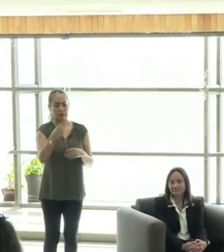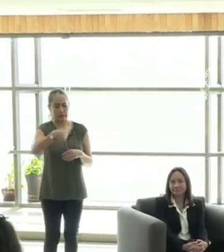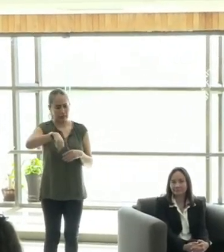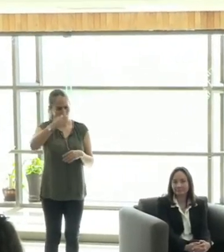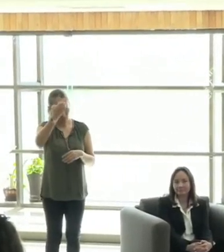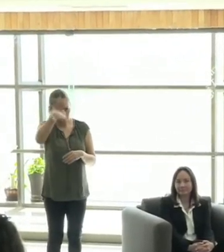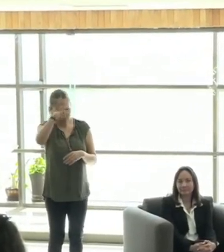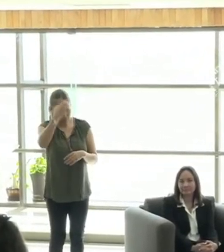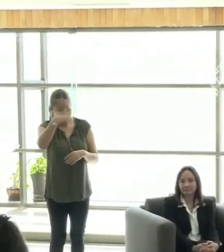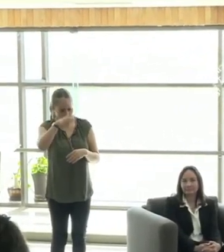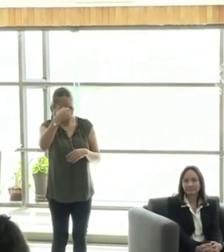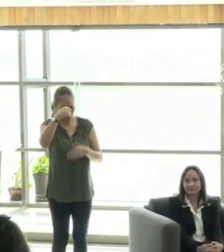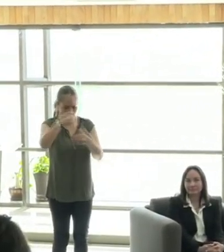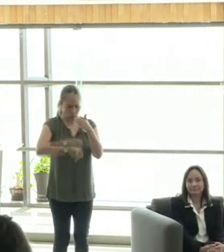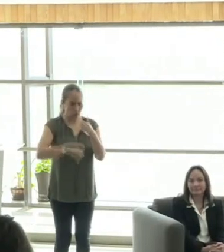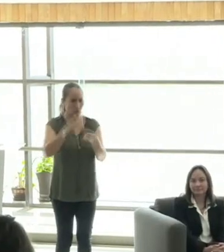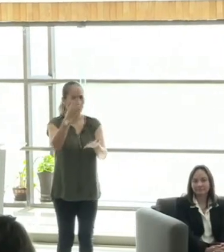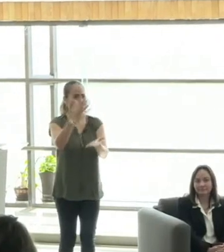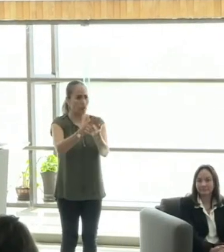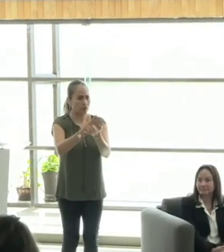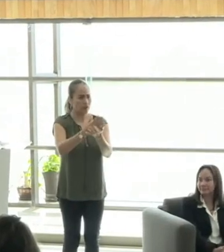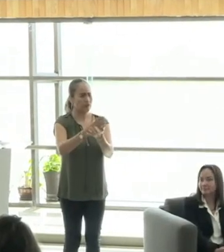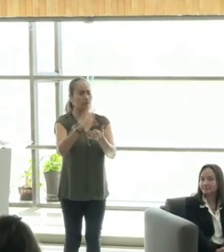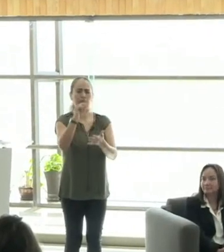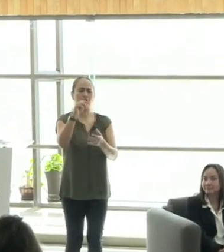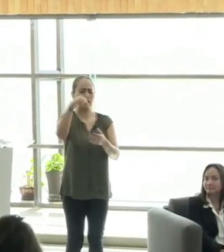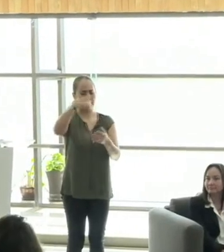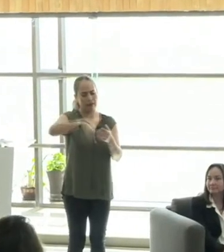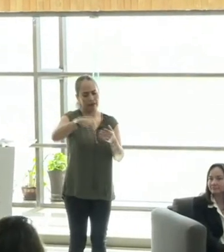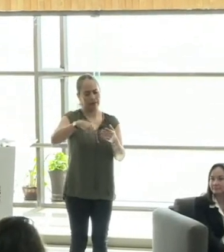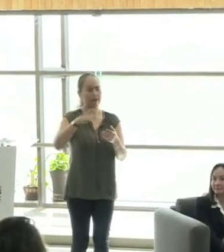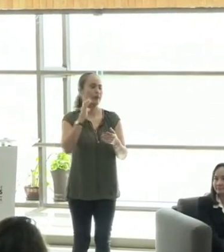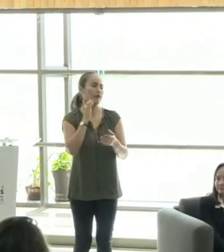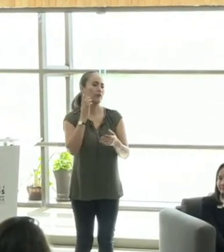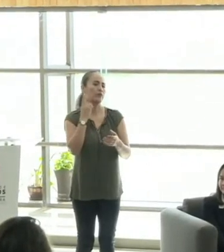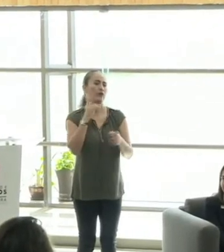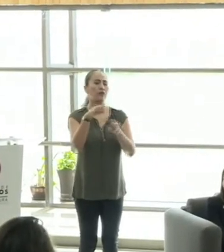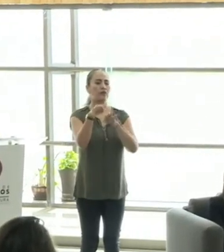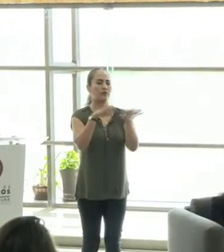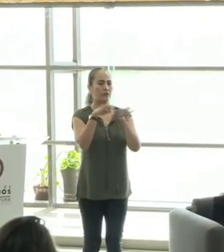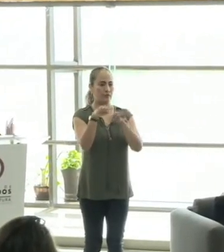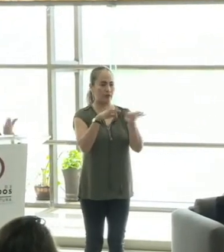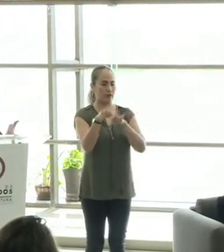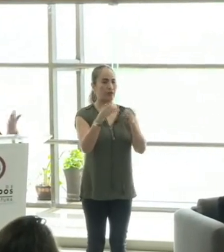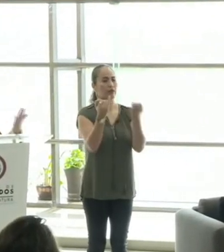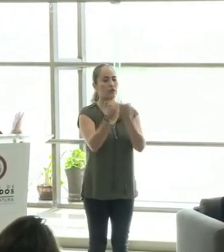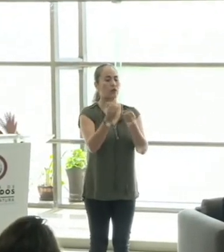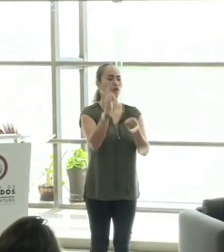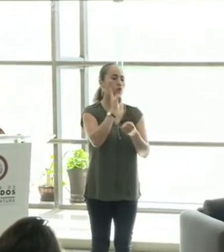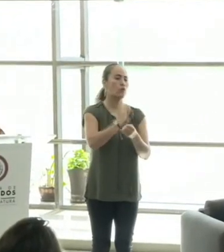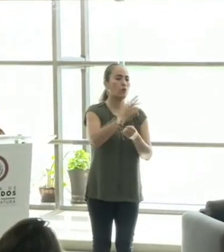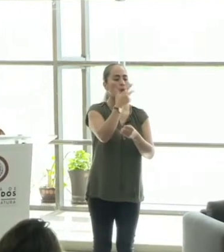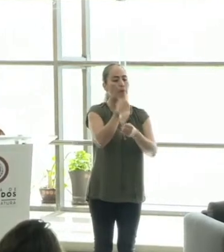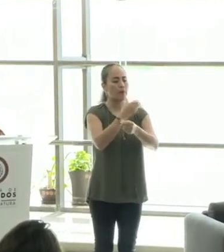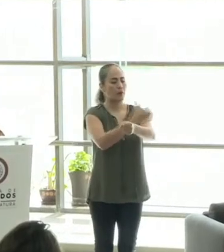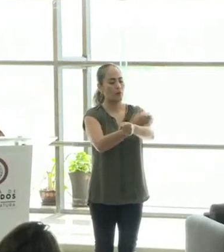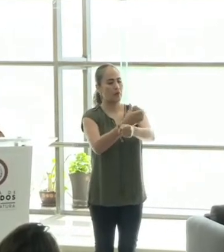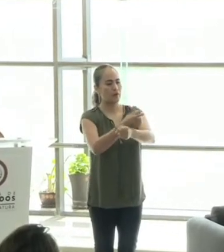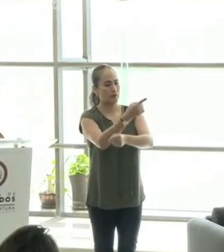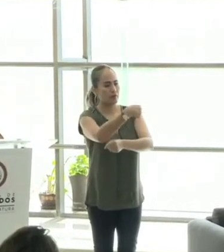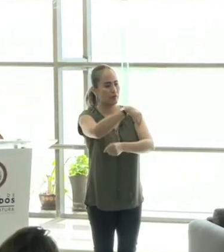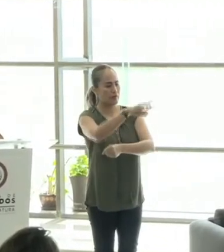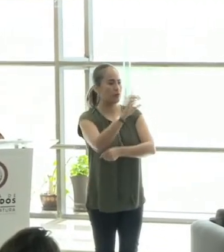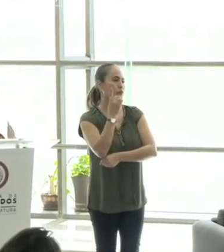los que forman parte de esta cámara de diputados por supuesto también a mis compañeras y compañeros diputados